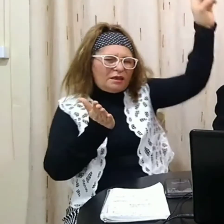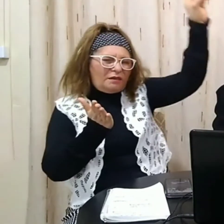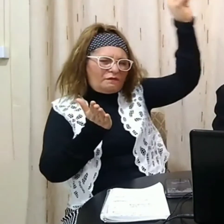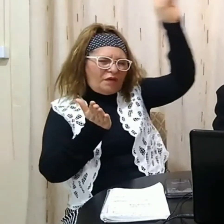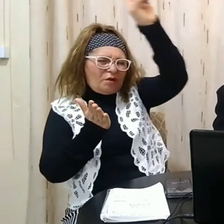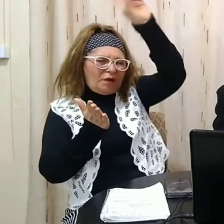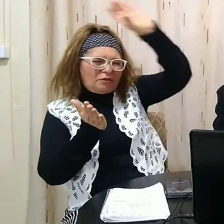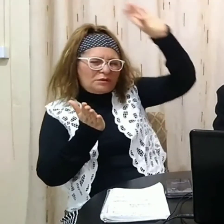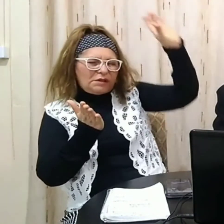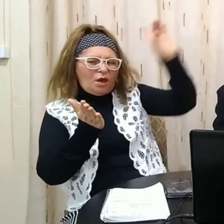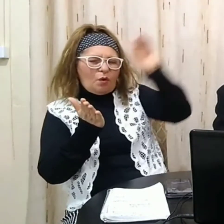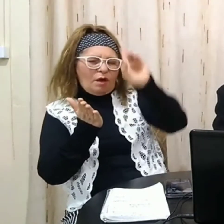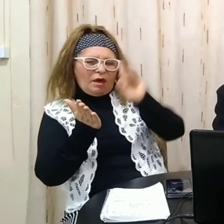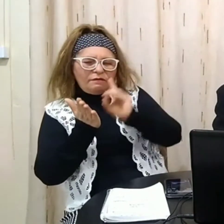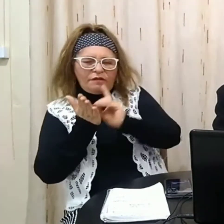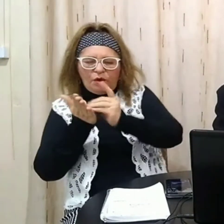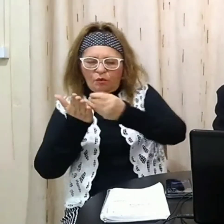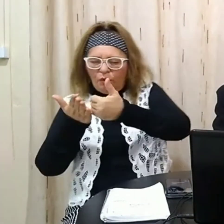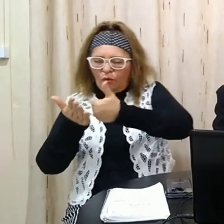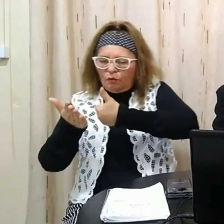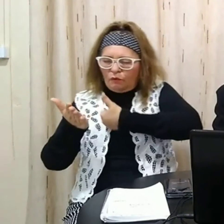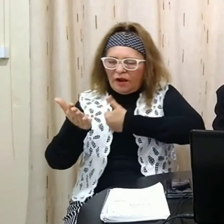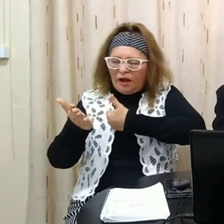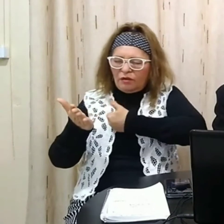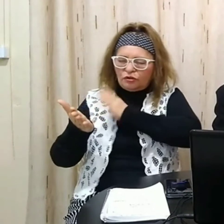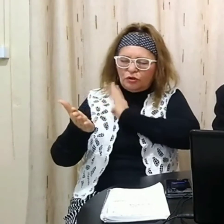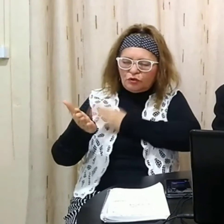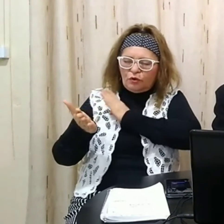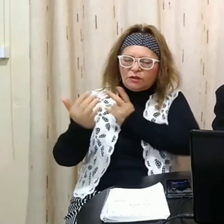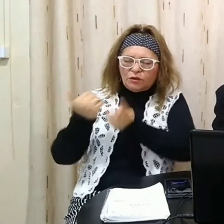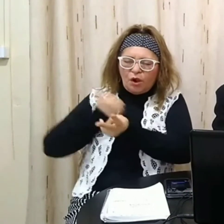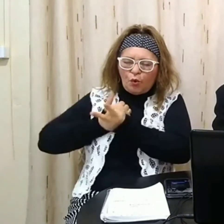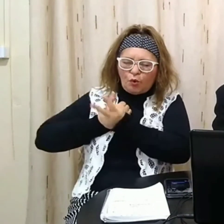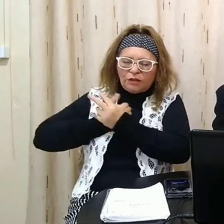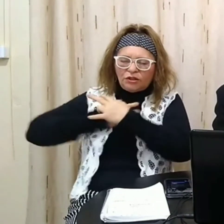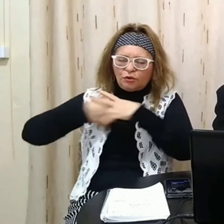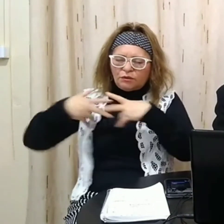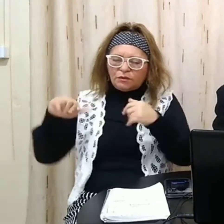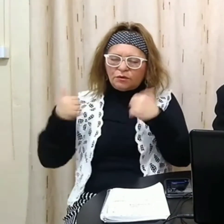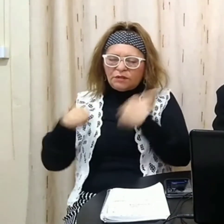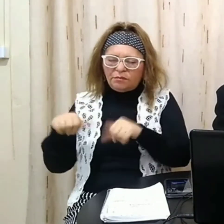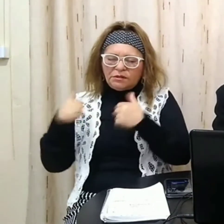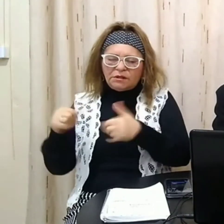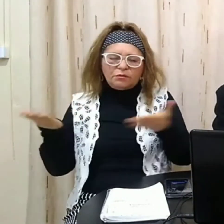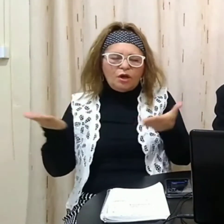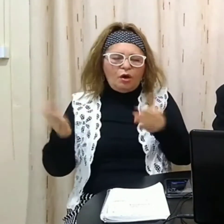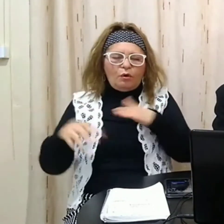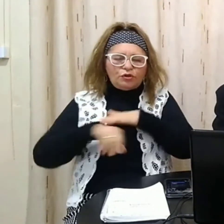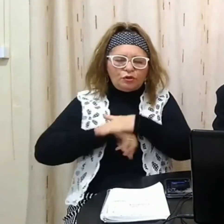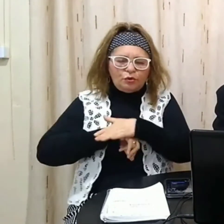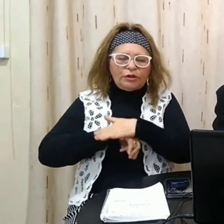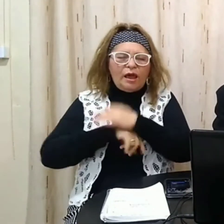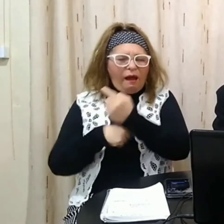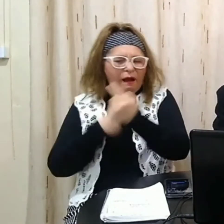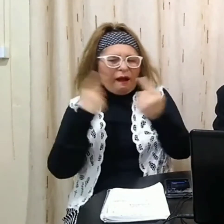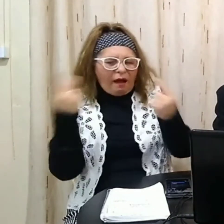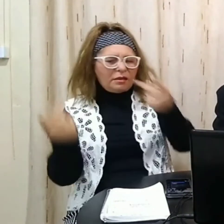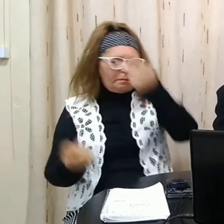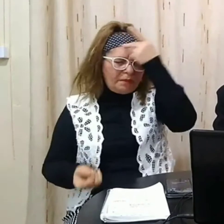venha suprir a necessidade de cada coração nesta noite. Sabemos que cada pessoa tem